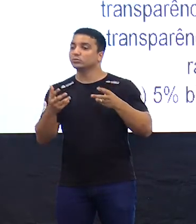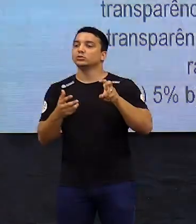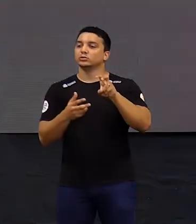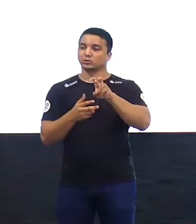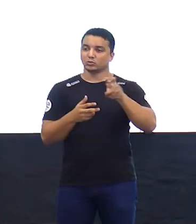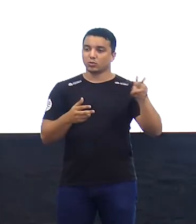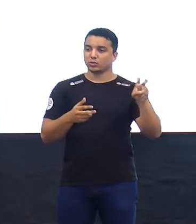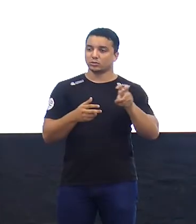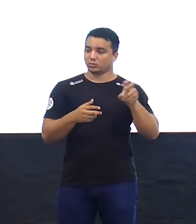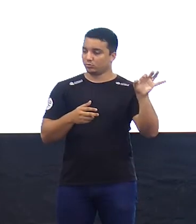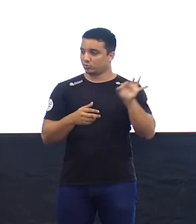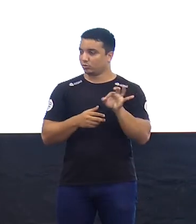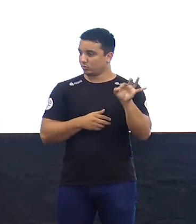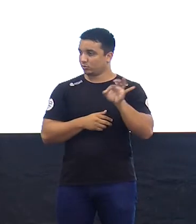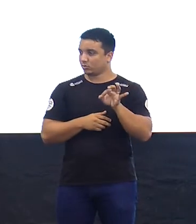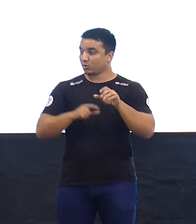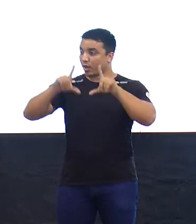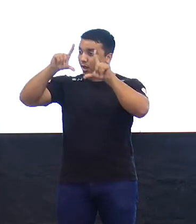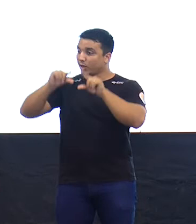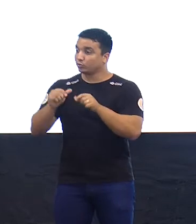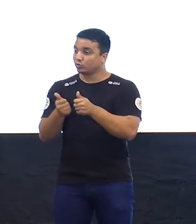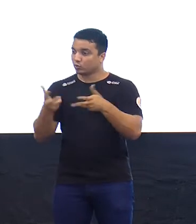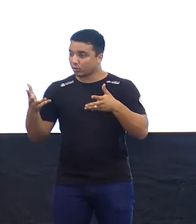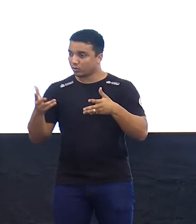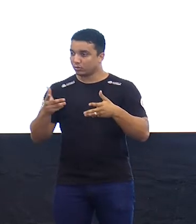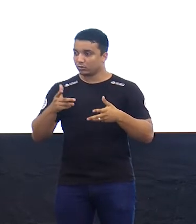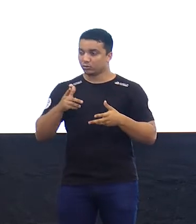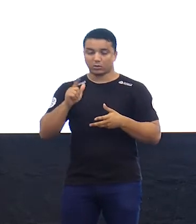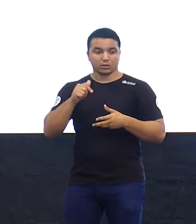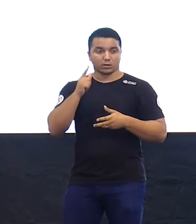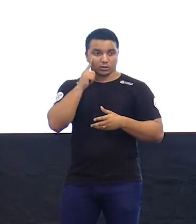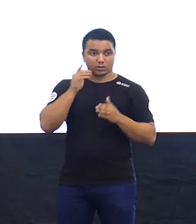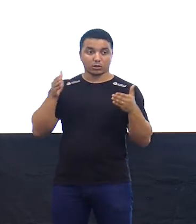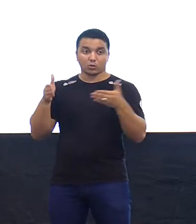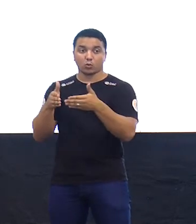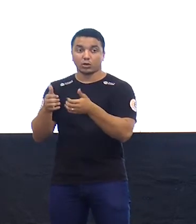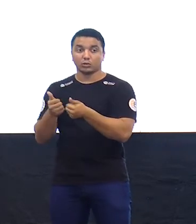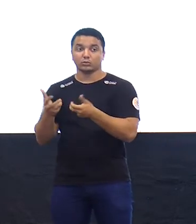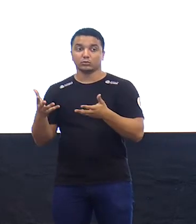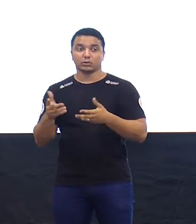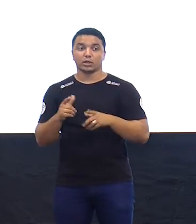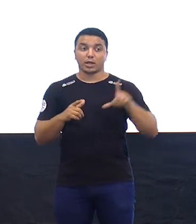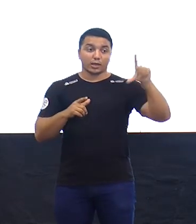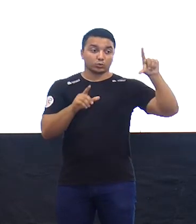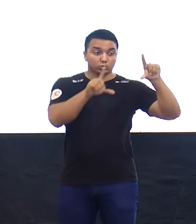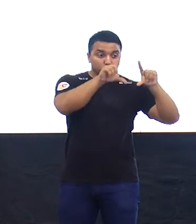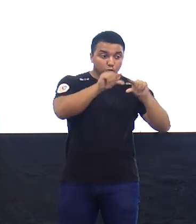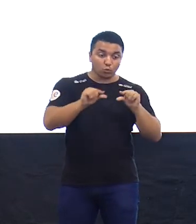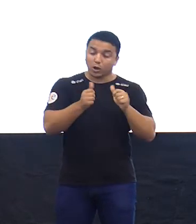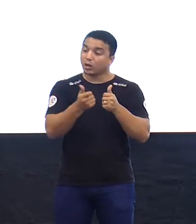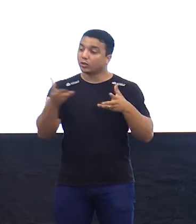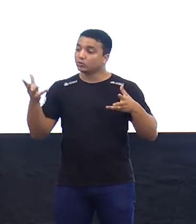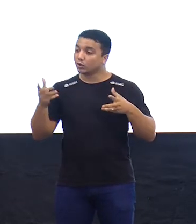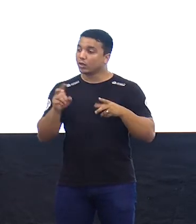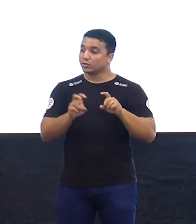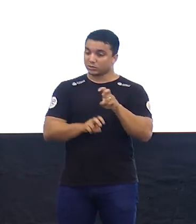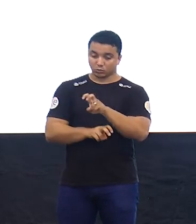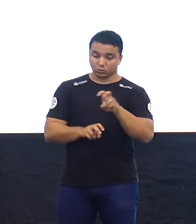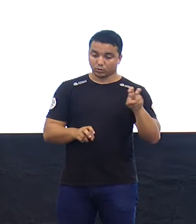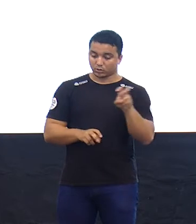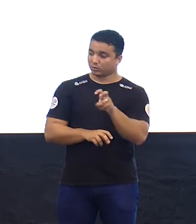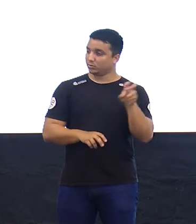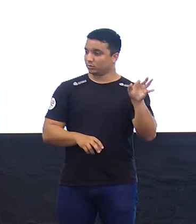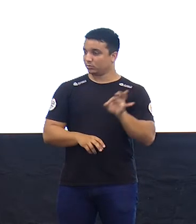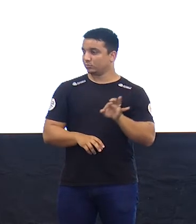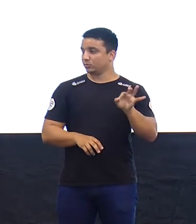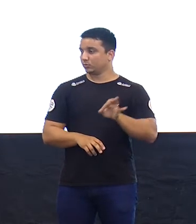Ele perguntou que foi quanto reduziu. Não foi reduziu para quanto? Foi reduziu quanto?